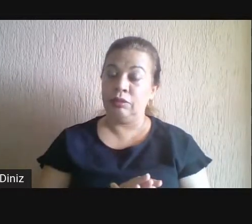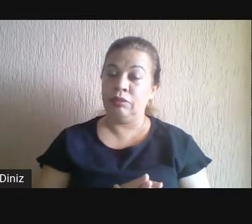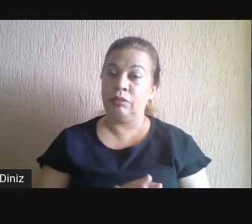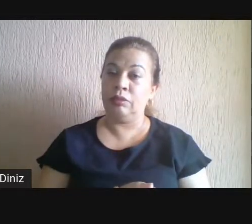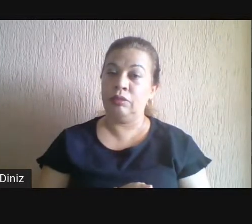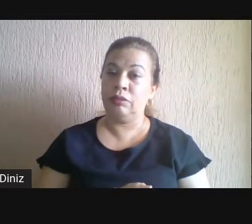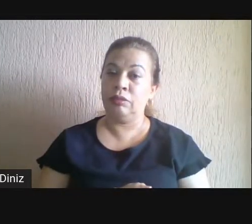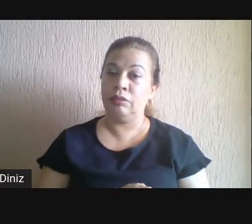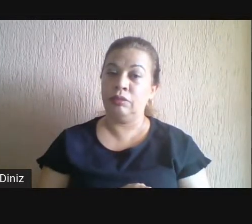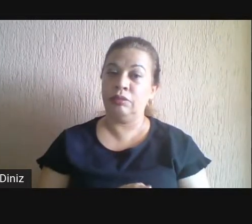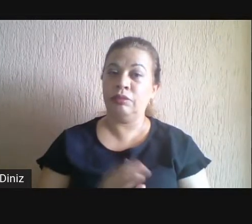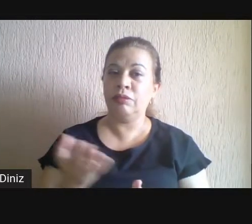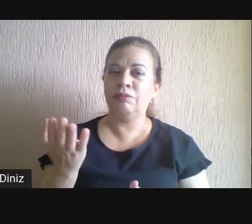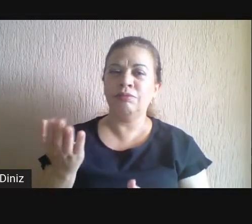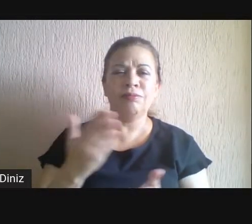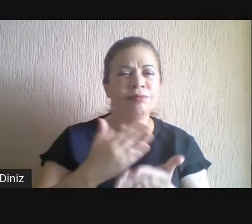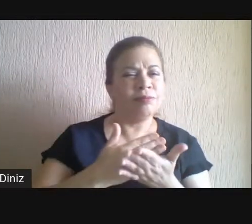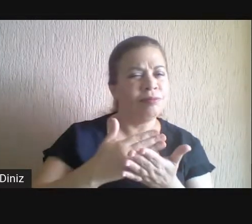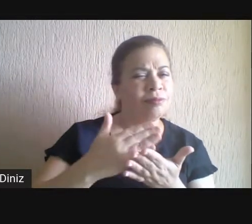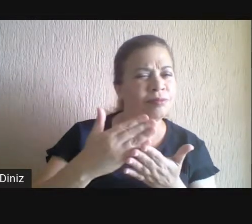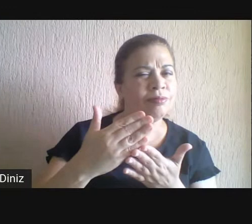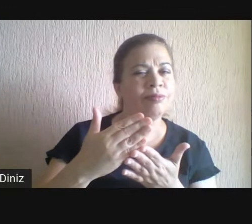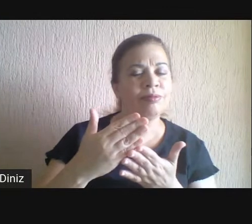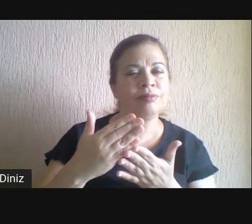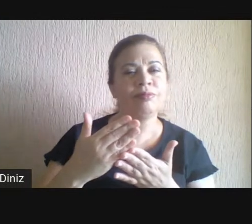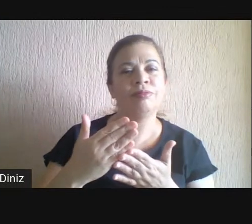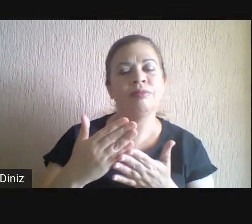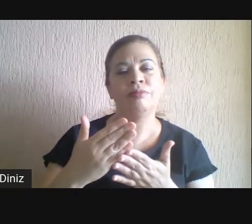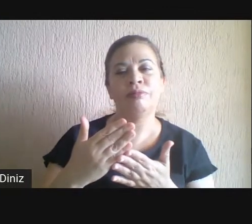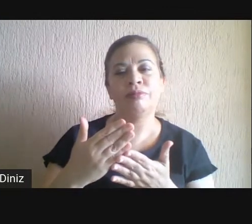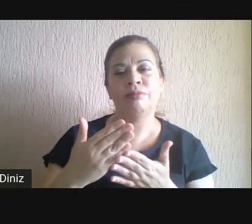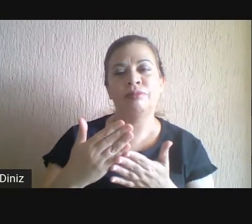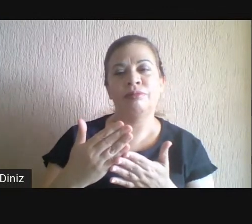queria começar fazendo aqui uma citação,